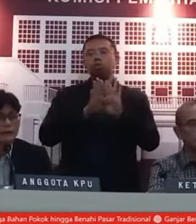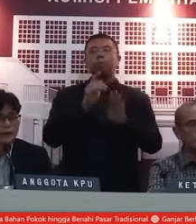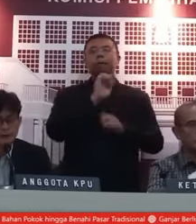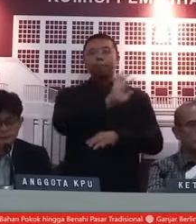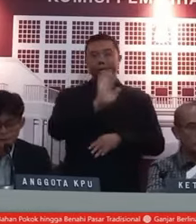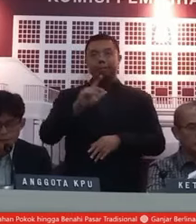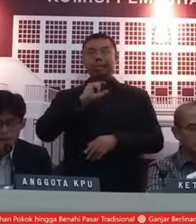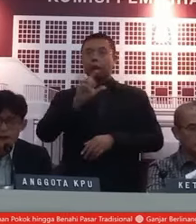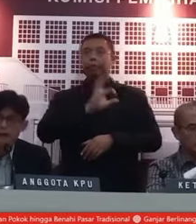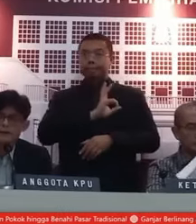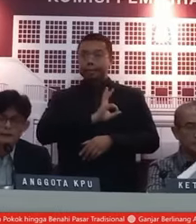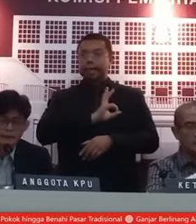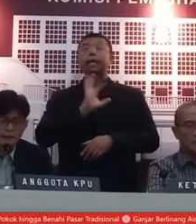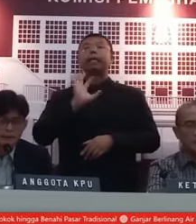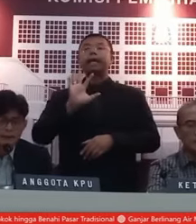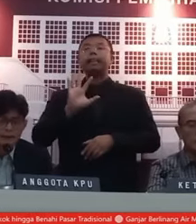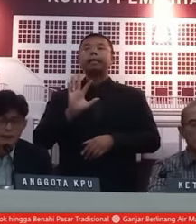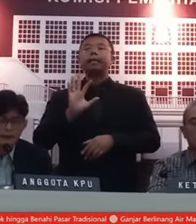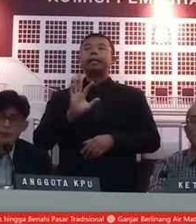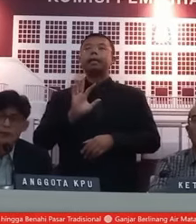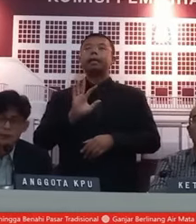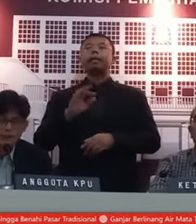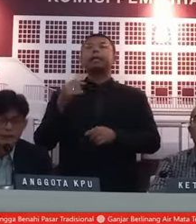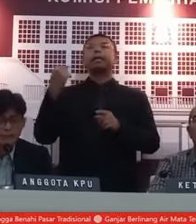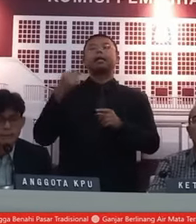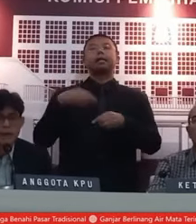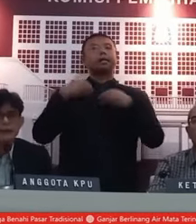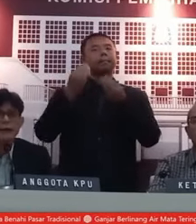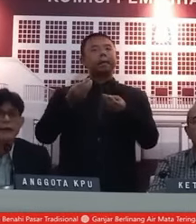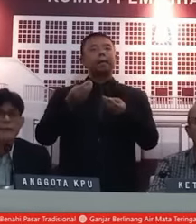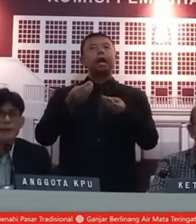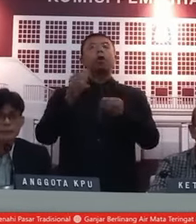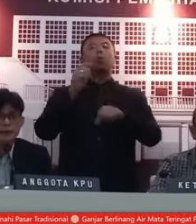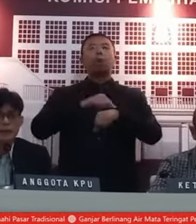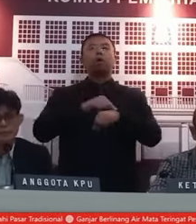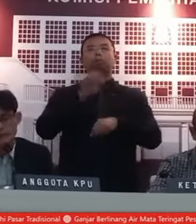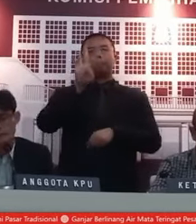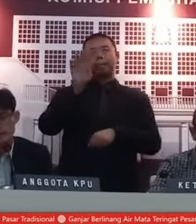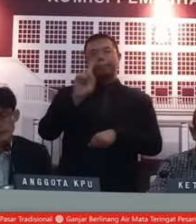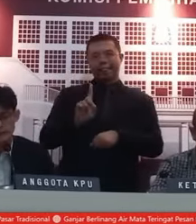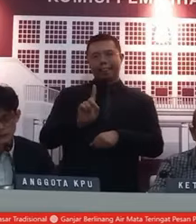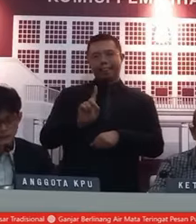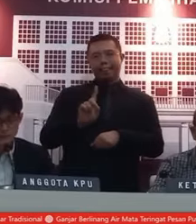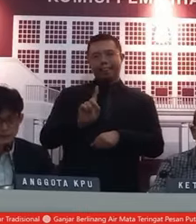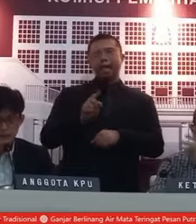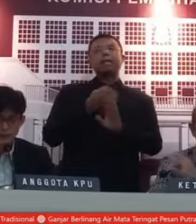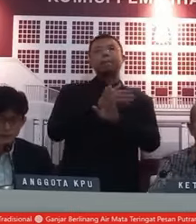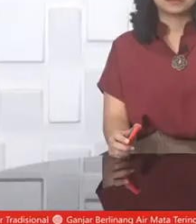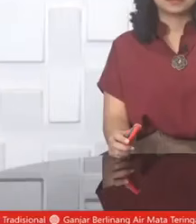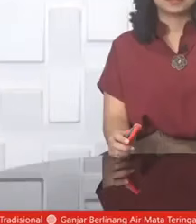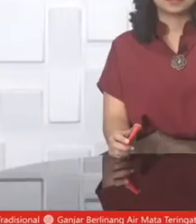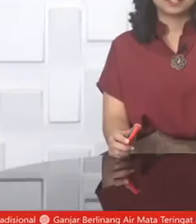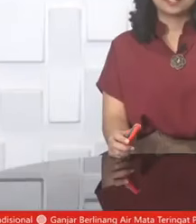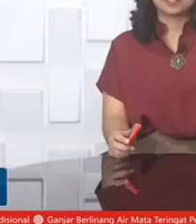calon presiden akan dipenuhi sebanyak 4 menit masing-masing